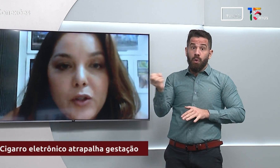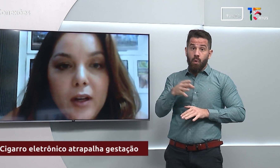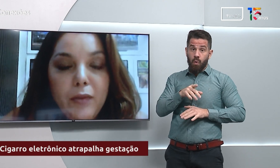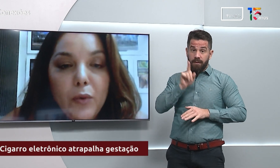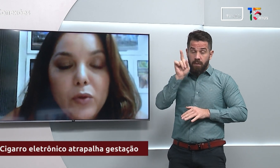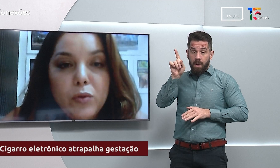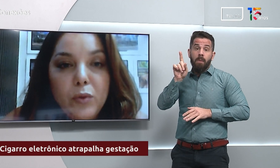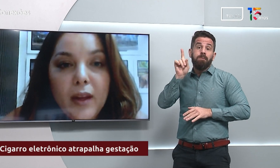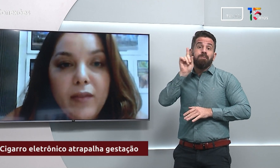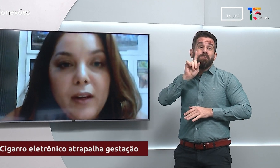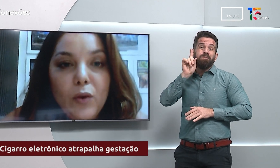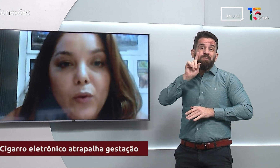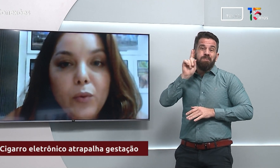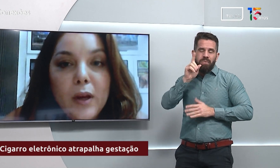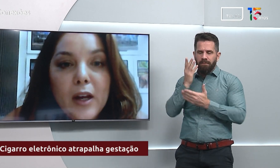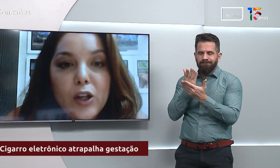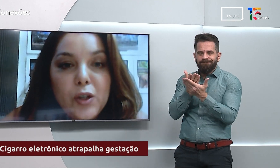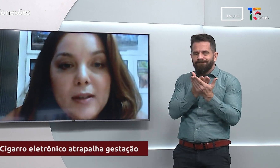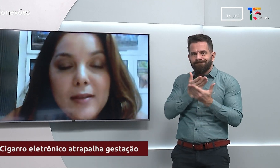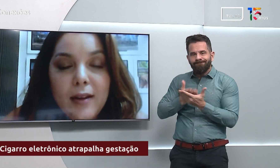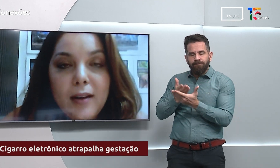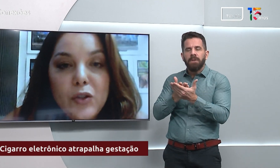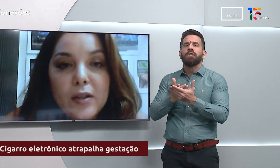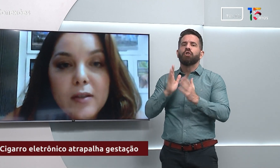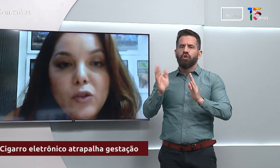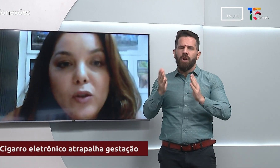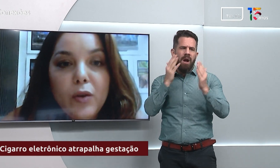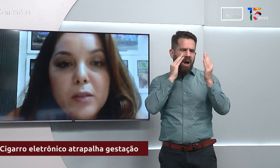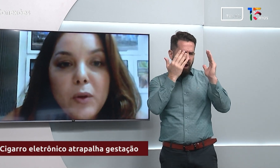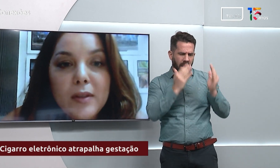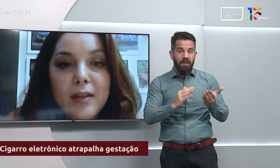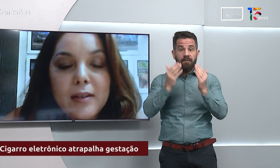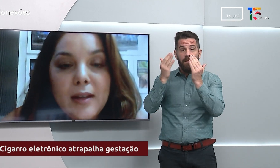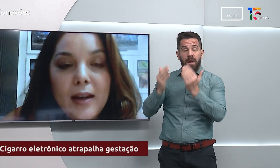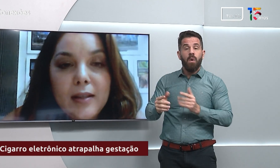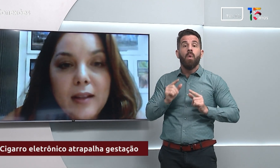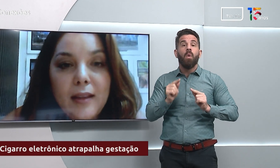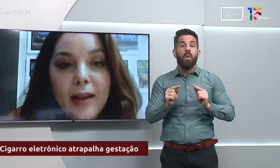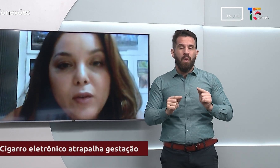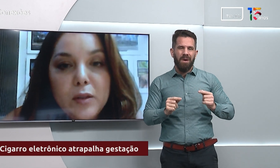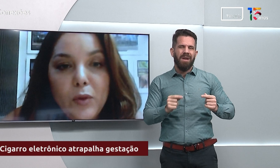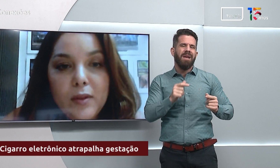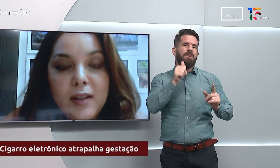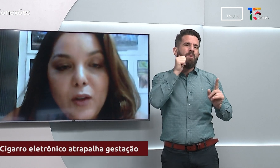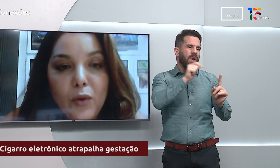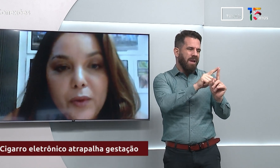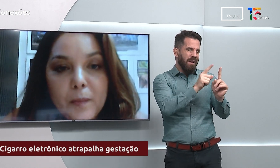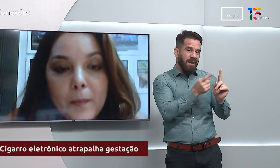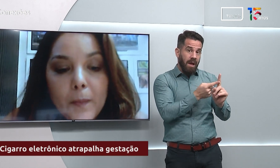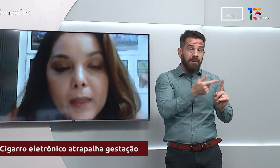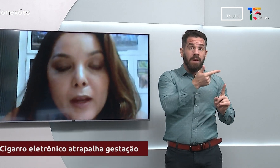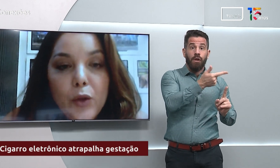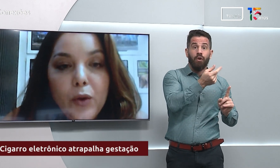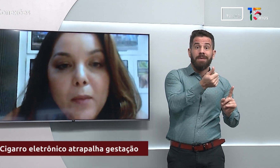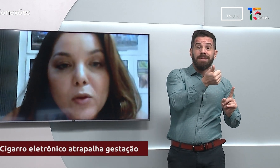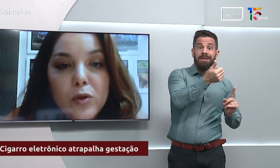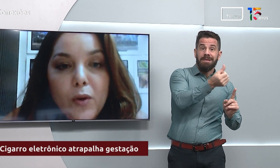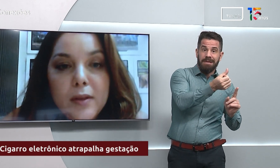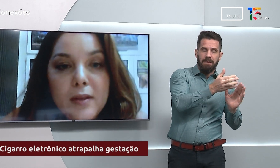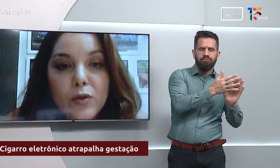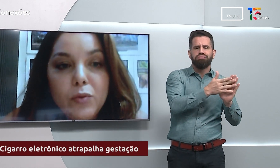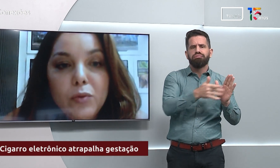e durante a vida de um recém-nascido, dos nossos bebês. O uso em grande escala desses